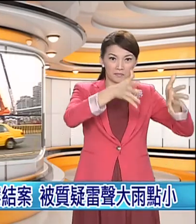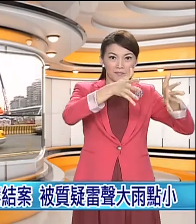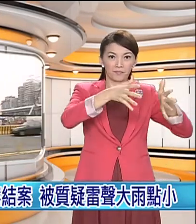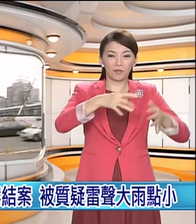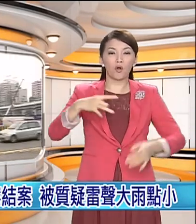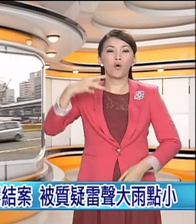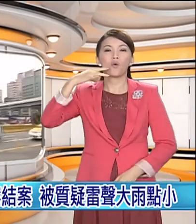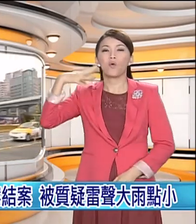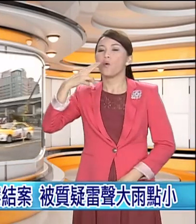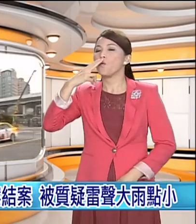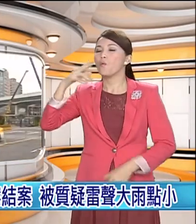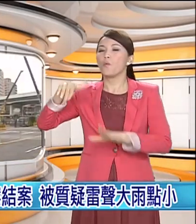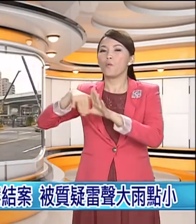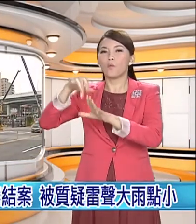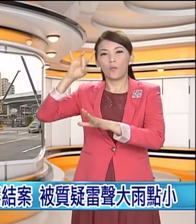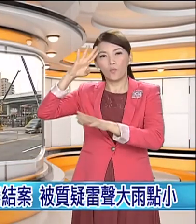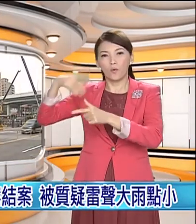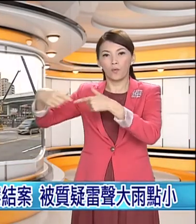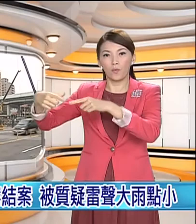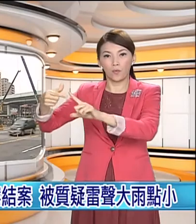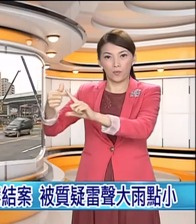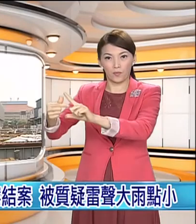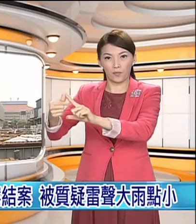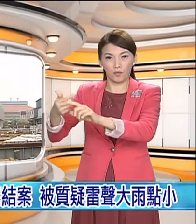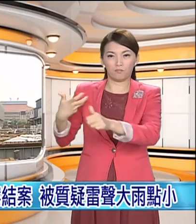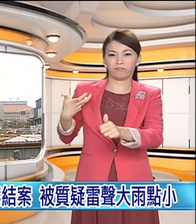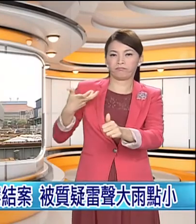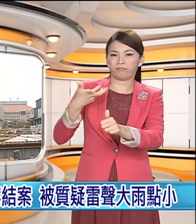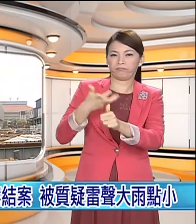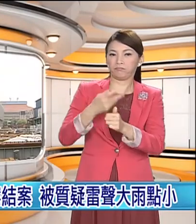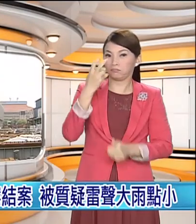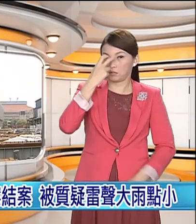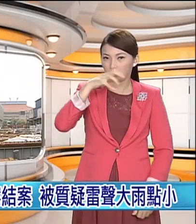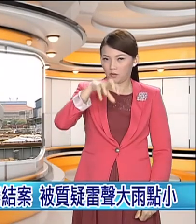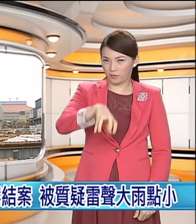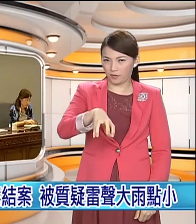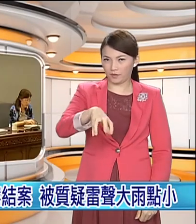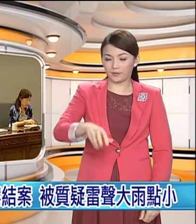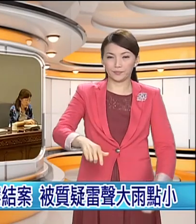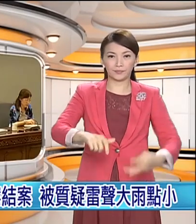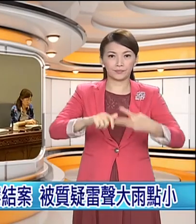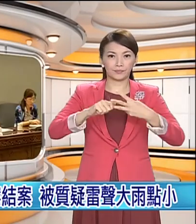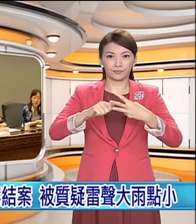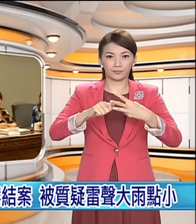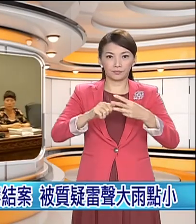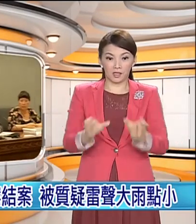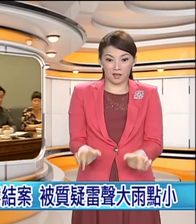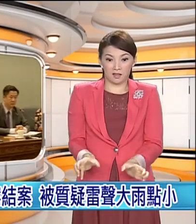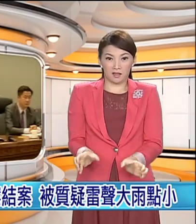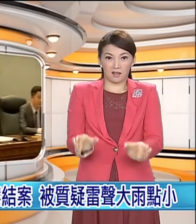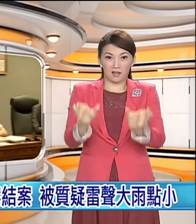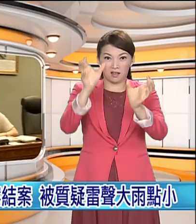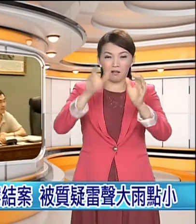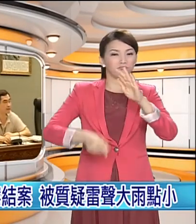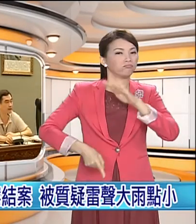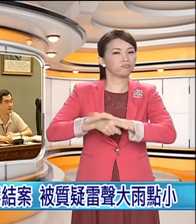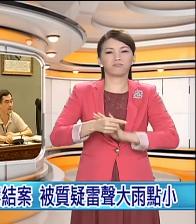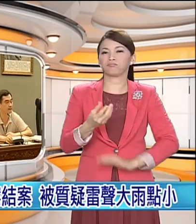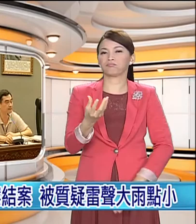松烟文创园区，则是移送监察院调查。至于双子星案，是宣